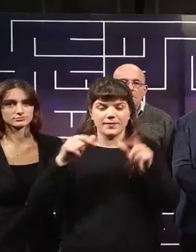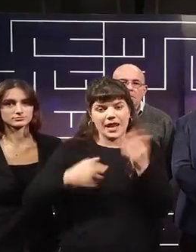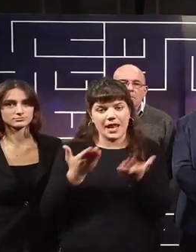defensa